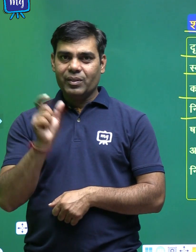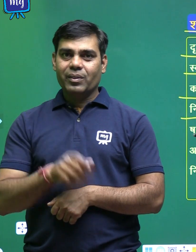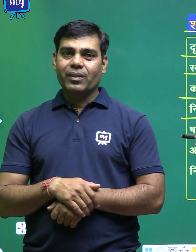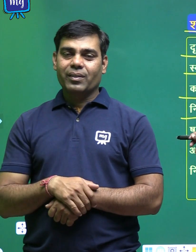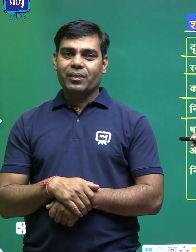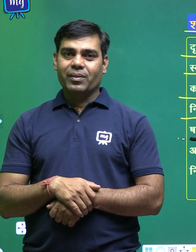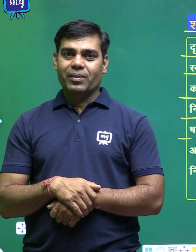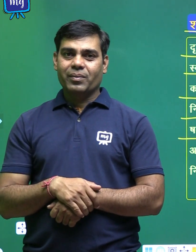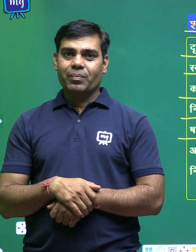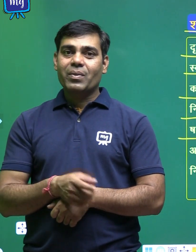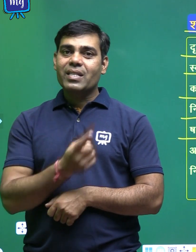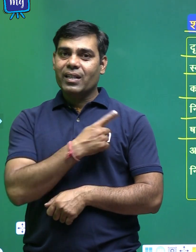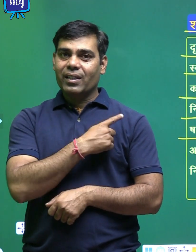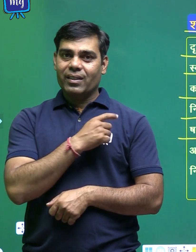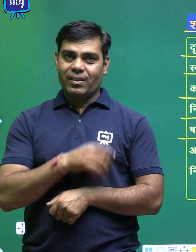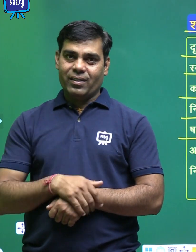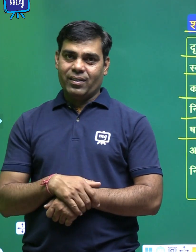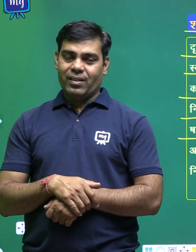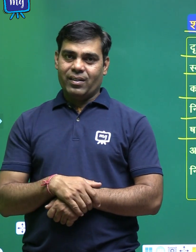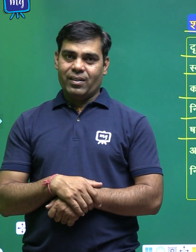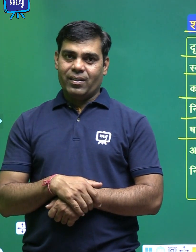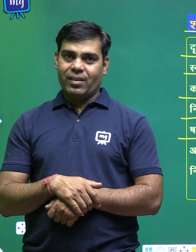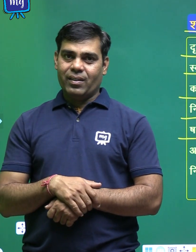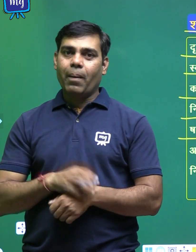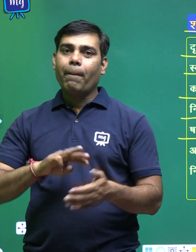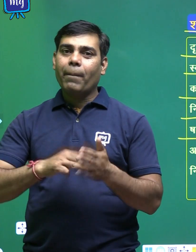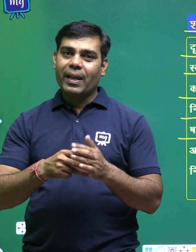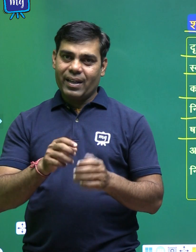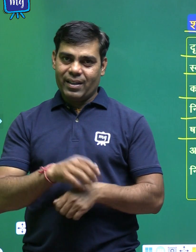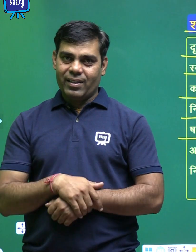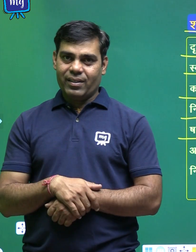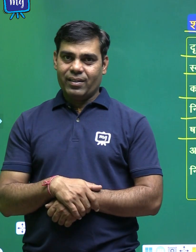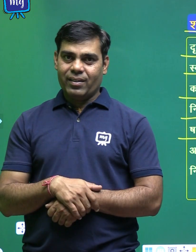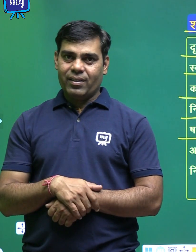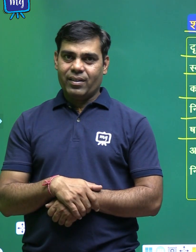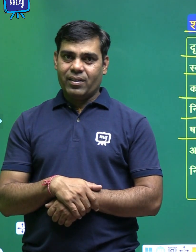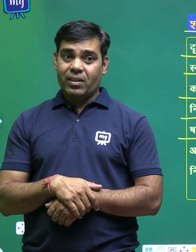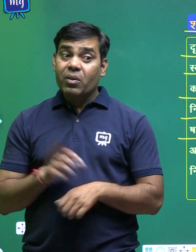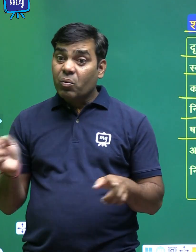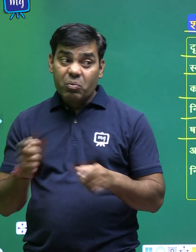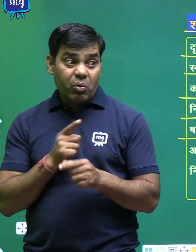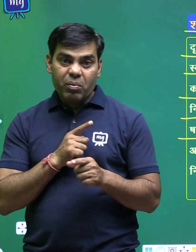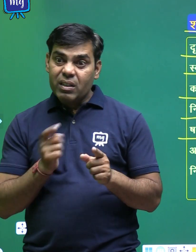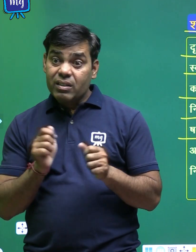षड्यंत्र, अर्थ है साजिश